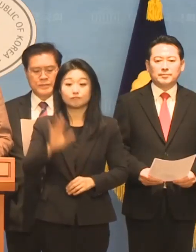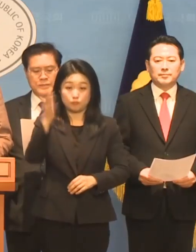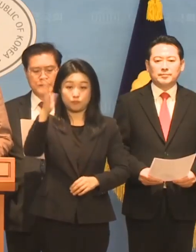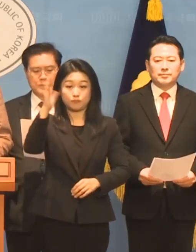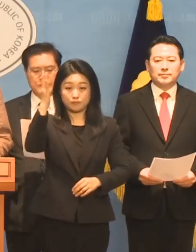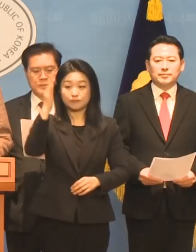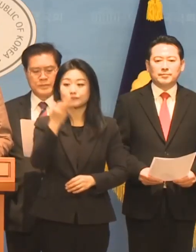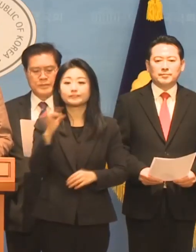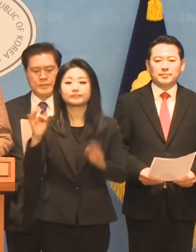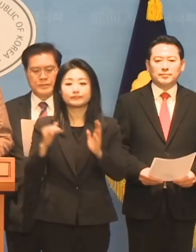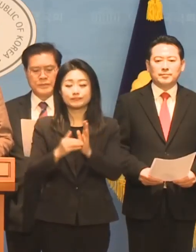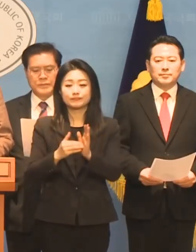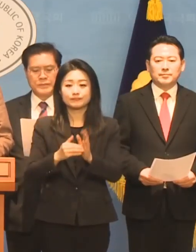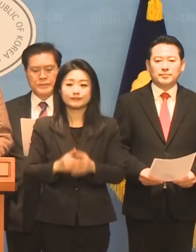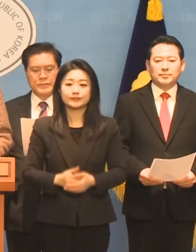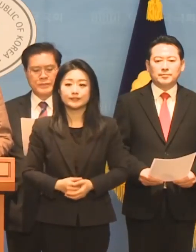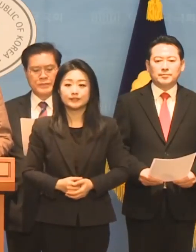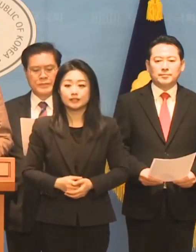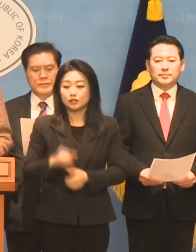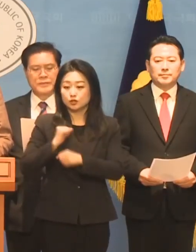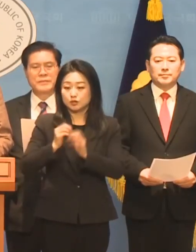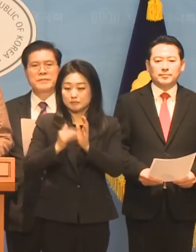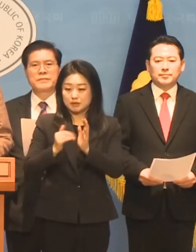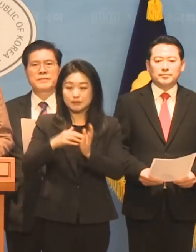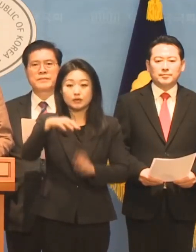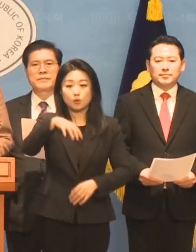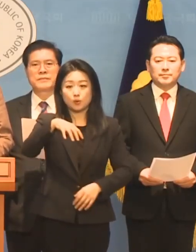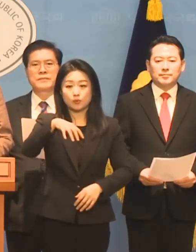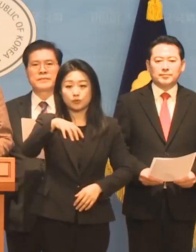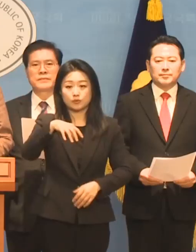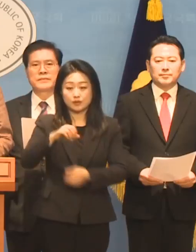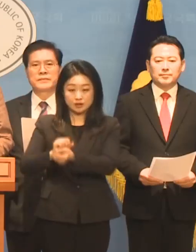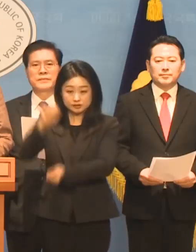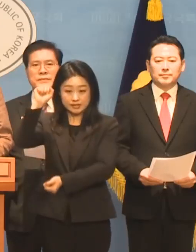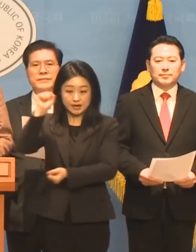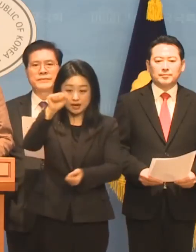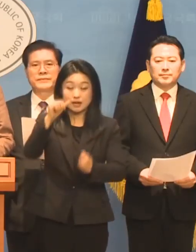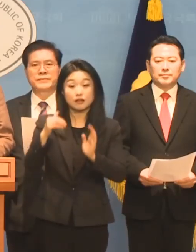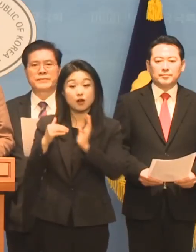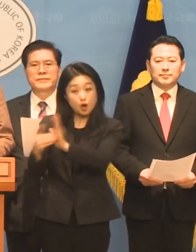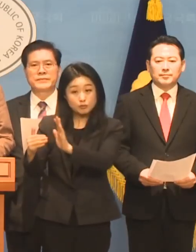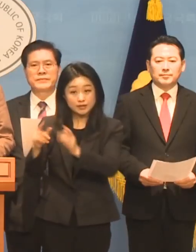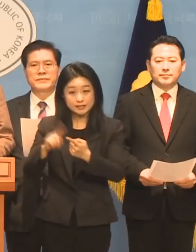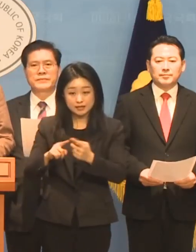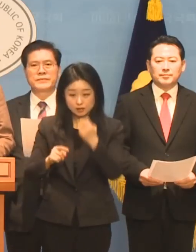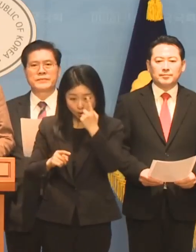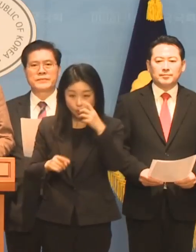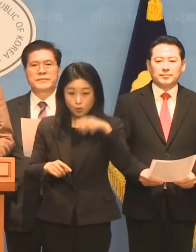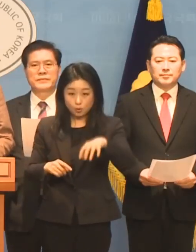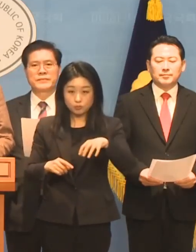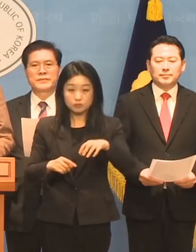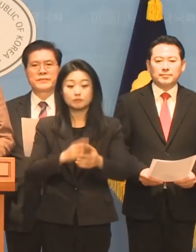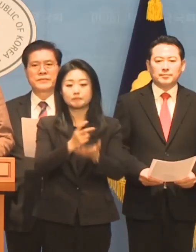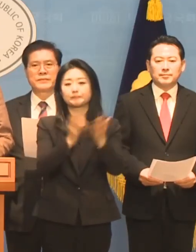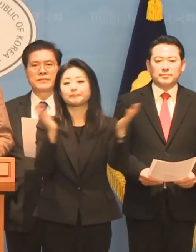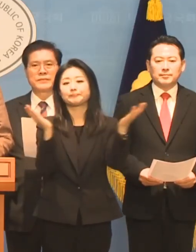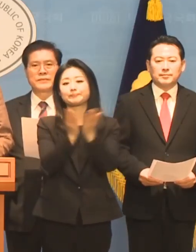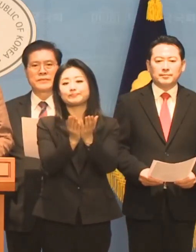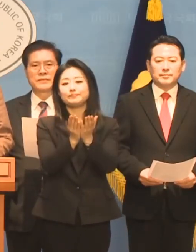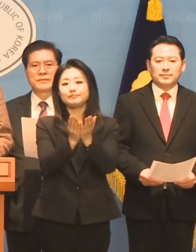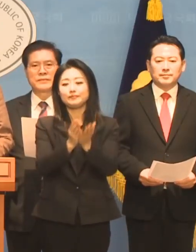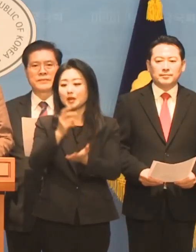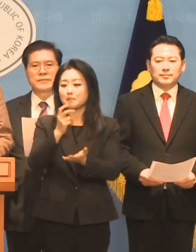사실상 인정했습니다. 군사 기밀시설에서의 영장 집행 거부에 대한 경호처 대응의 적법성이